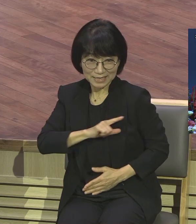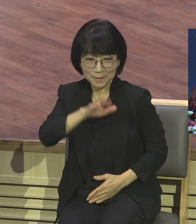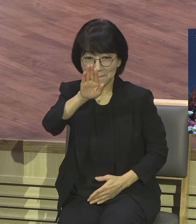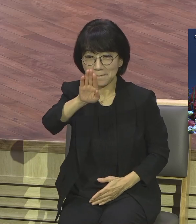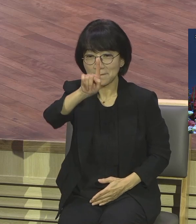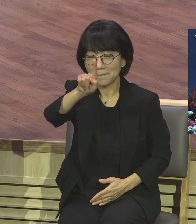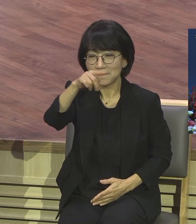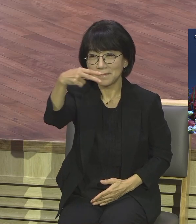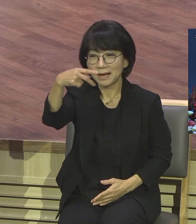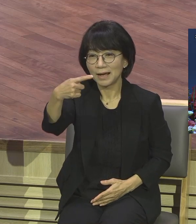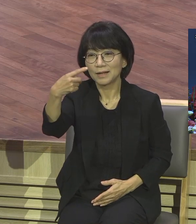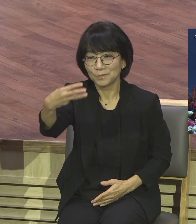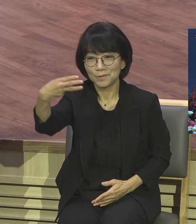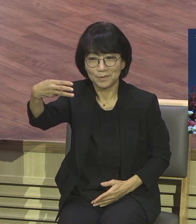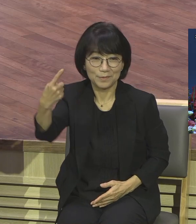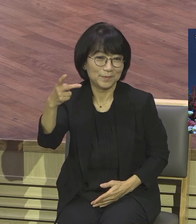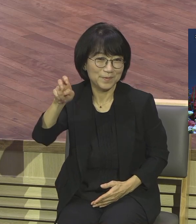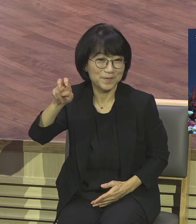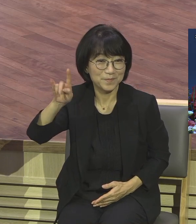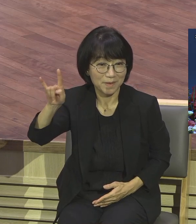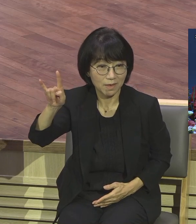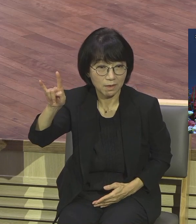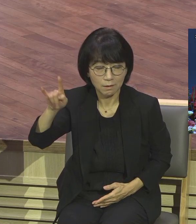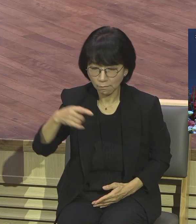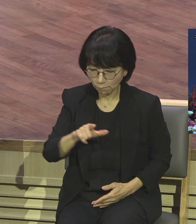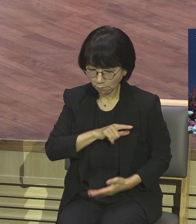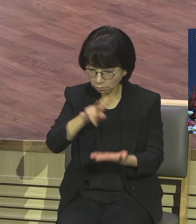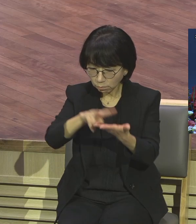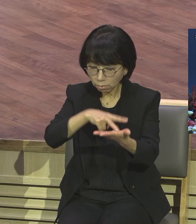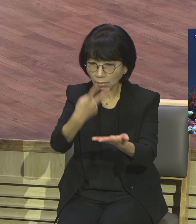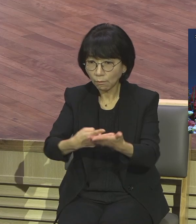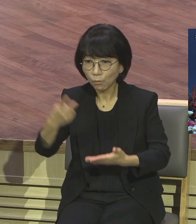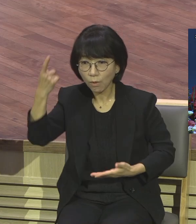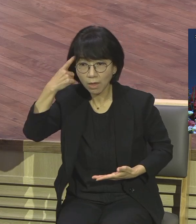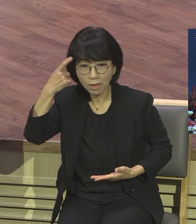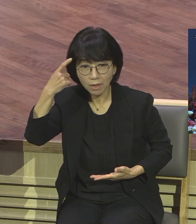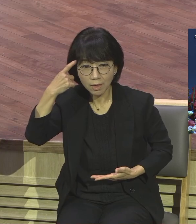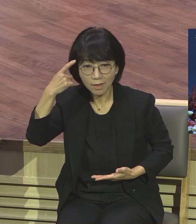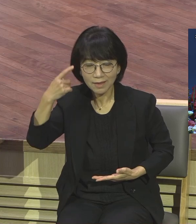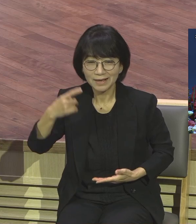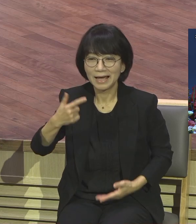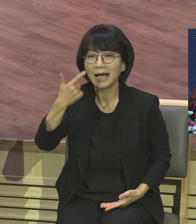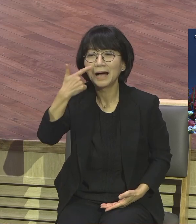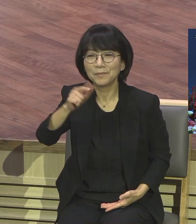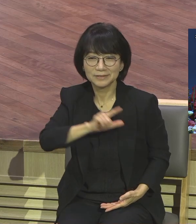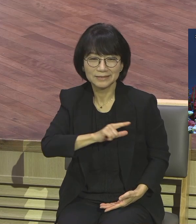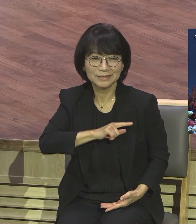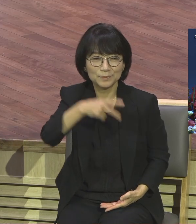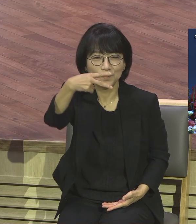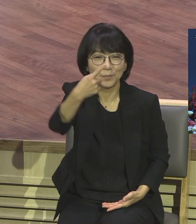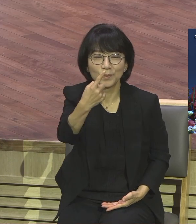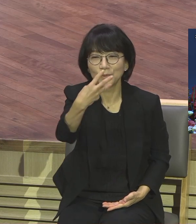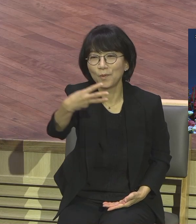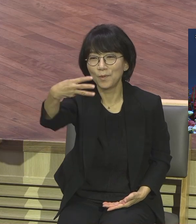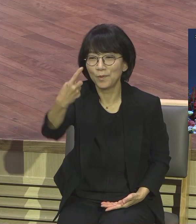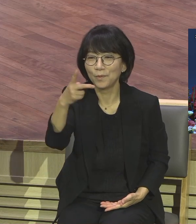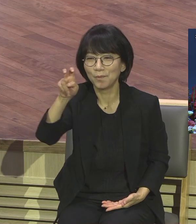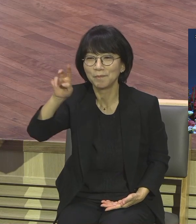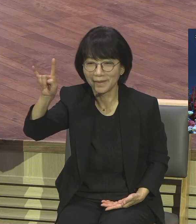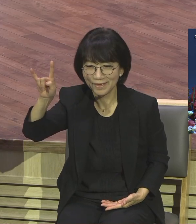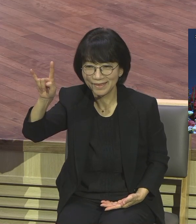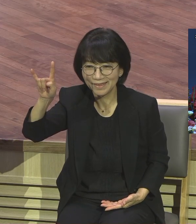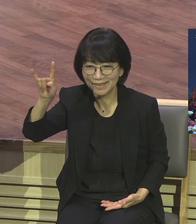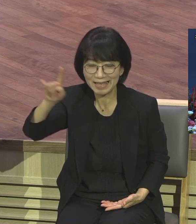이름이 나다나엘인데 왜 바돌로매냐? 돌로매의 아들이라 해서 바돌매라 그렇게 쓰세요. 그러니까